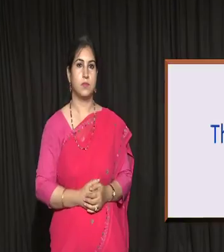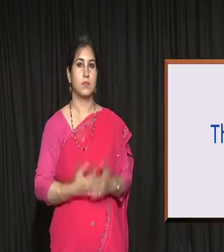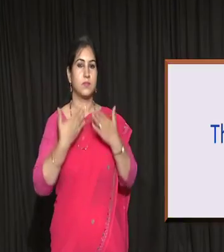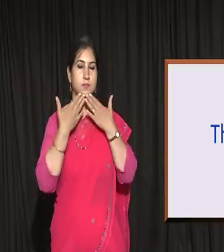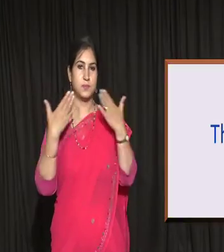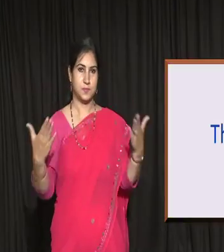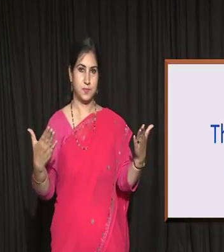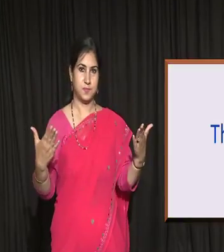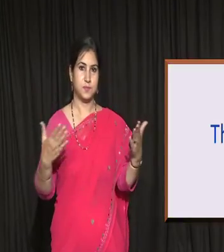Thank you.